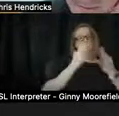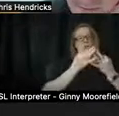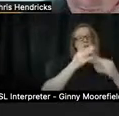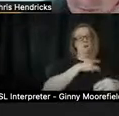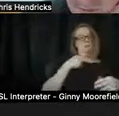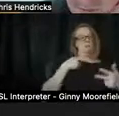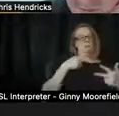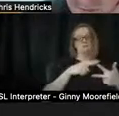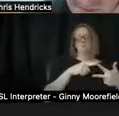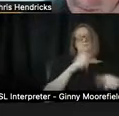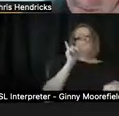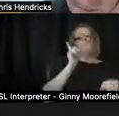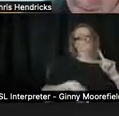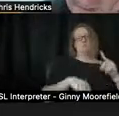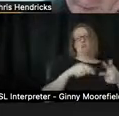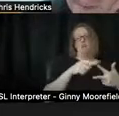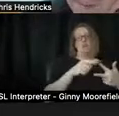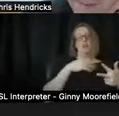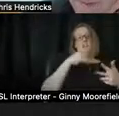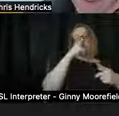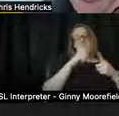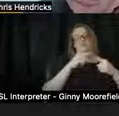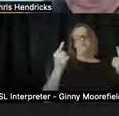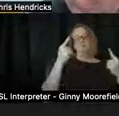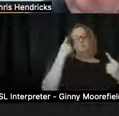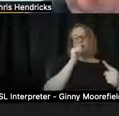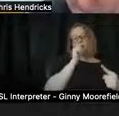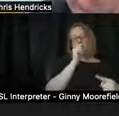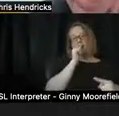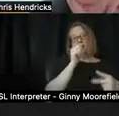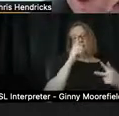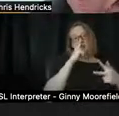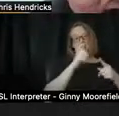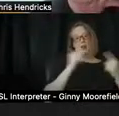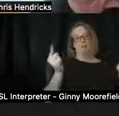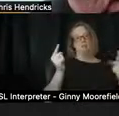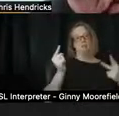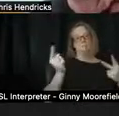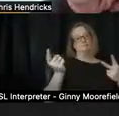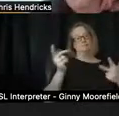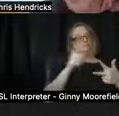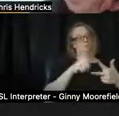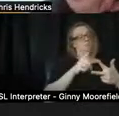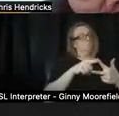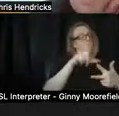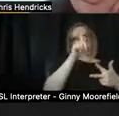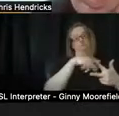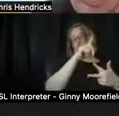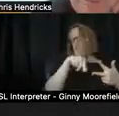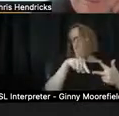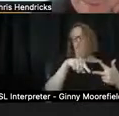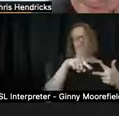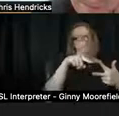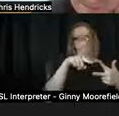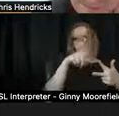podría participar porque resulta que el miembro de mi familia tiene una alergia a los